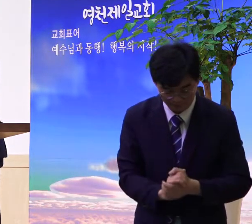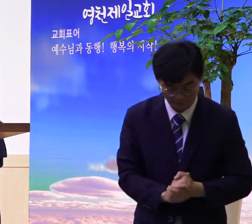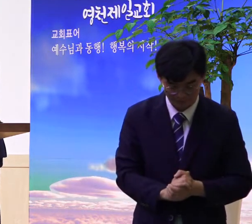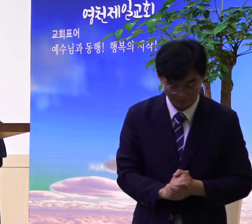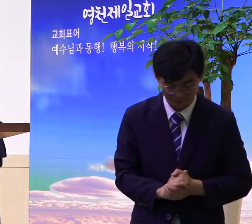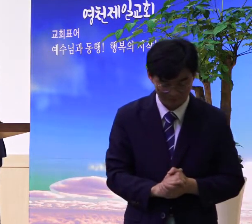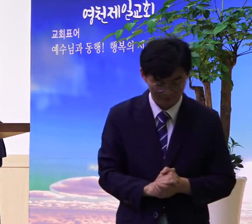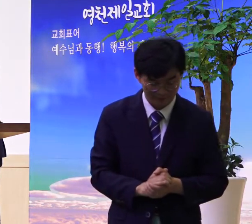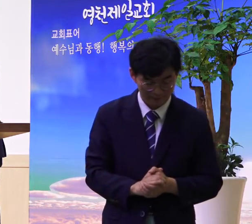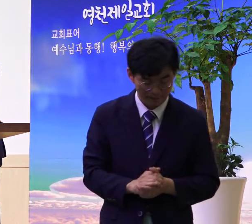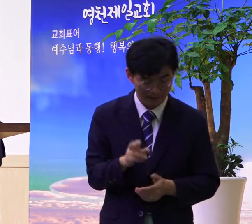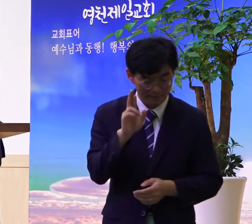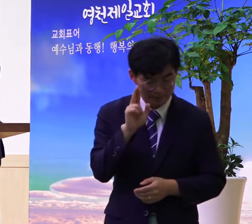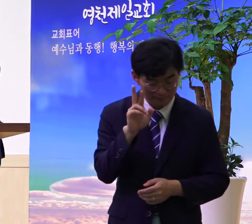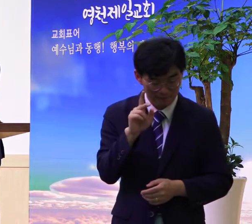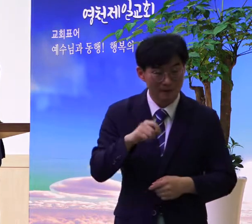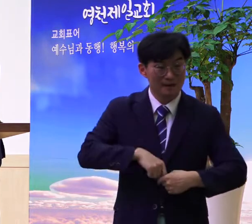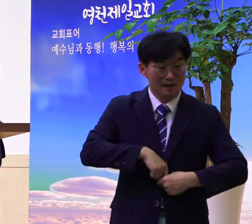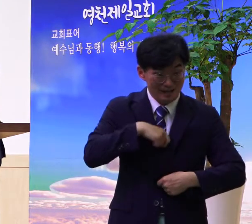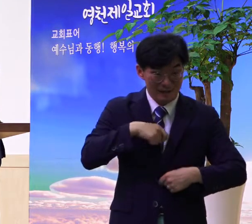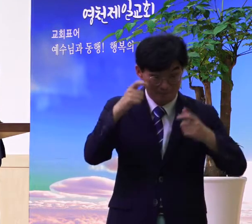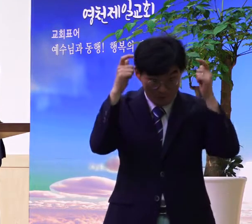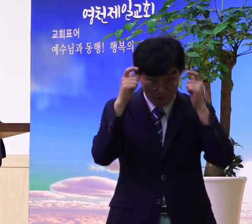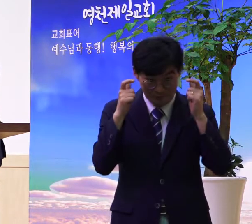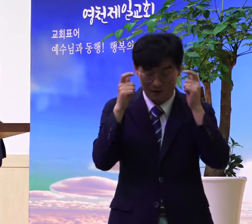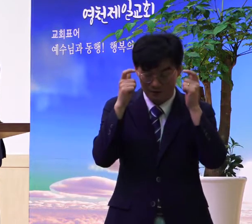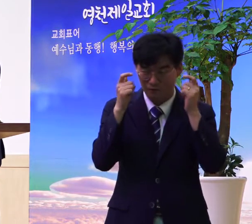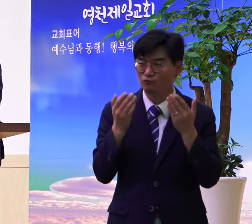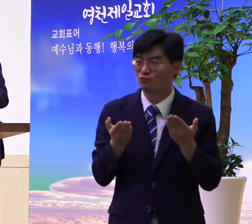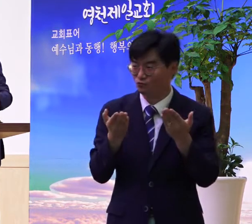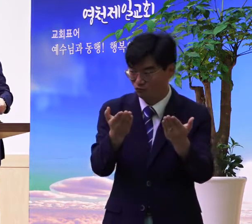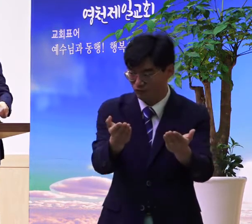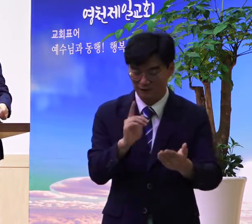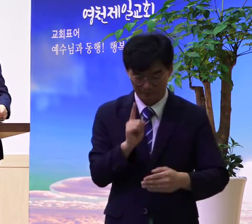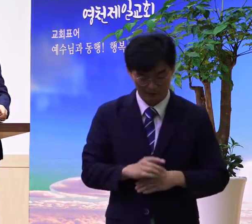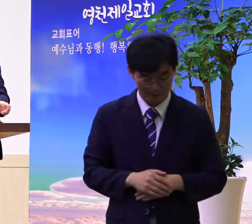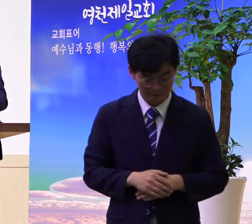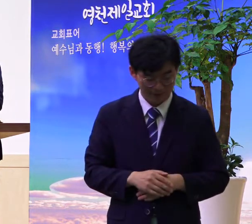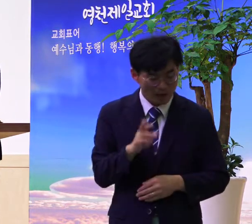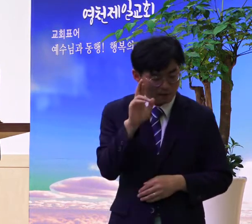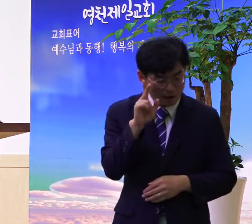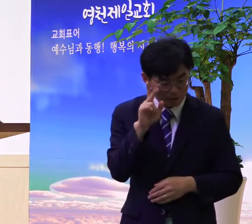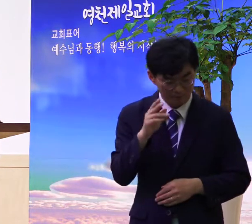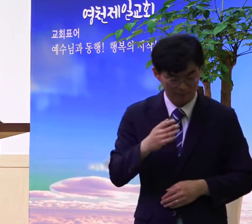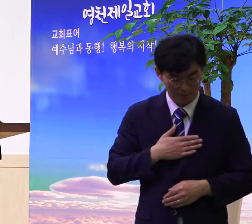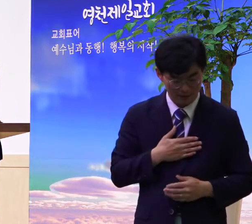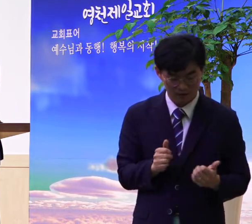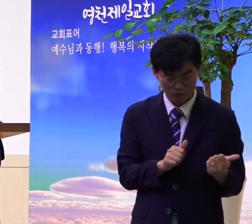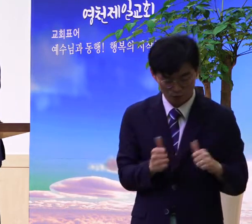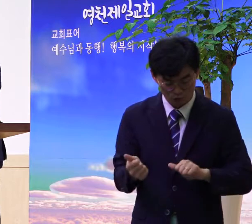바울은 나의 떠날 시각이 가까웠도다. 자신의 죽음을 내다보고 있습니다.